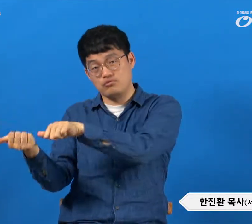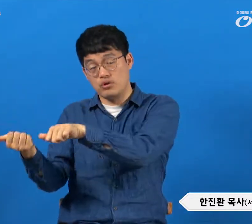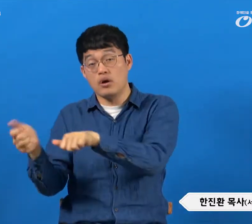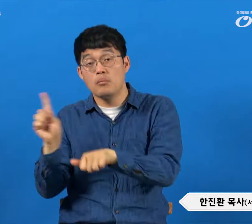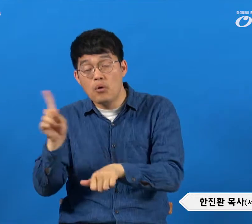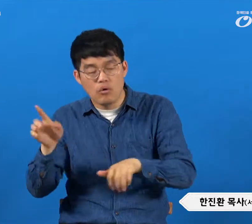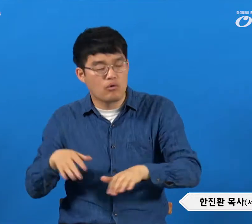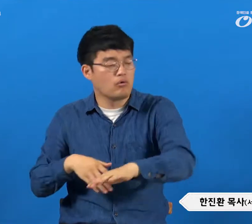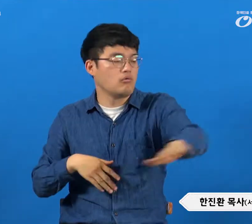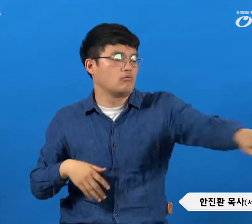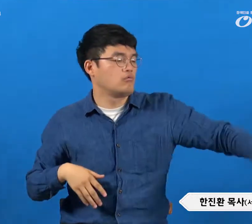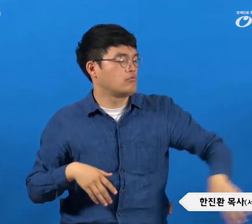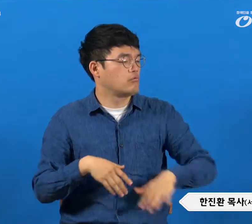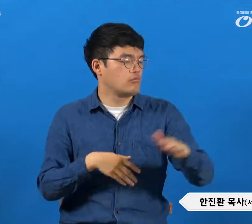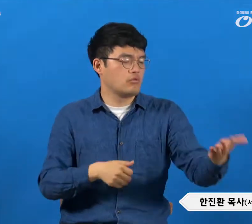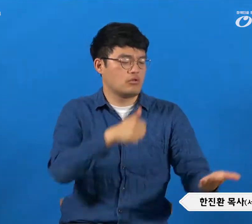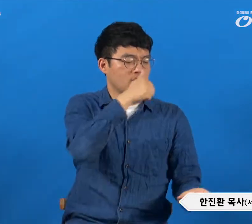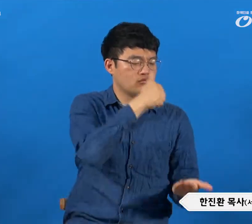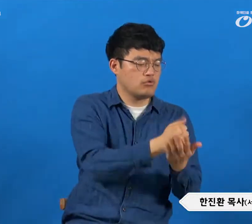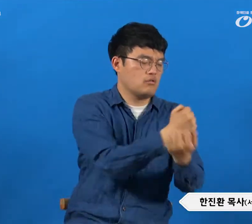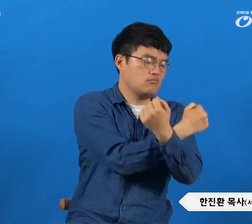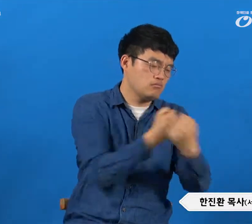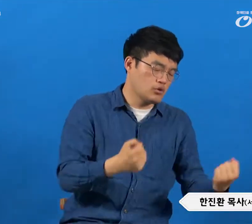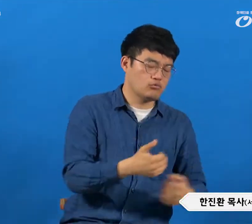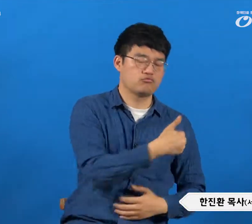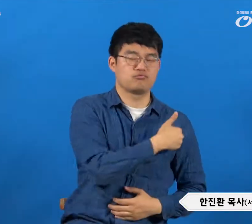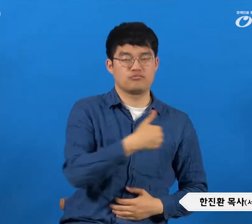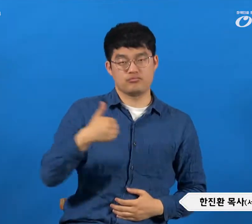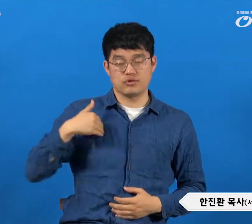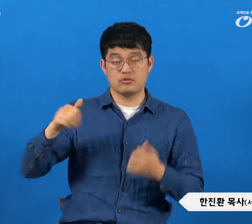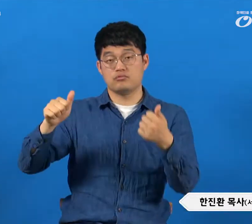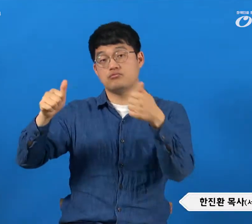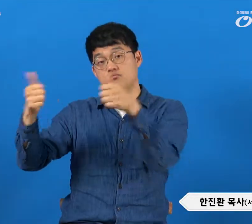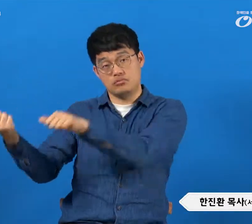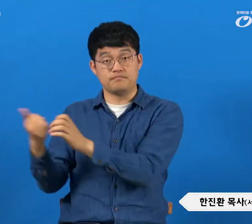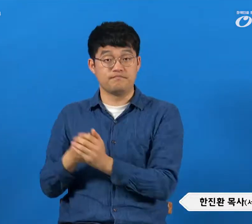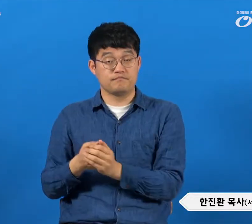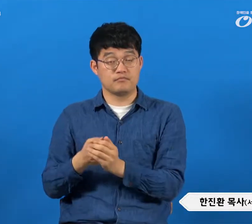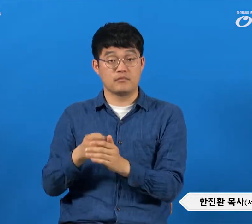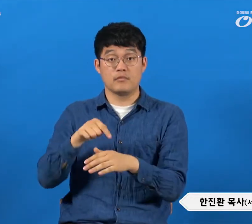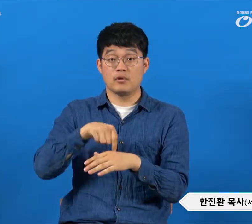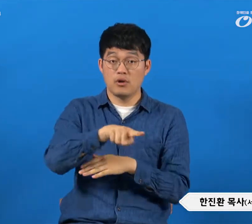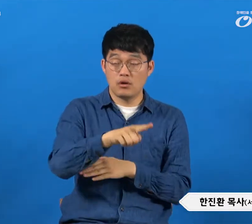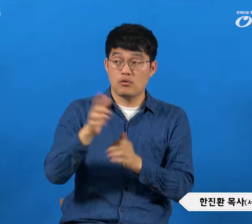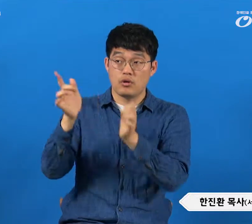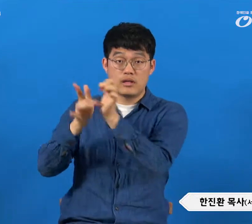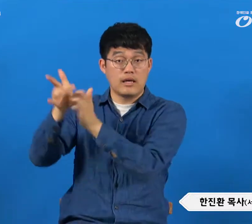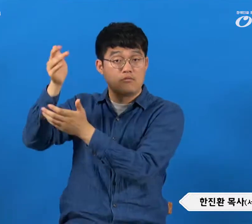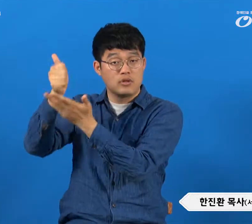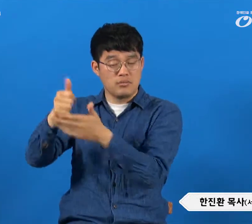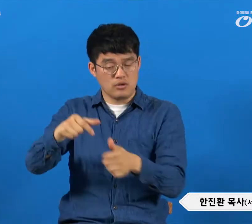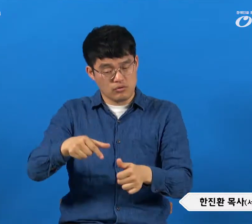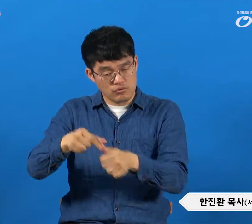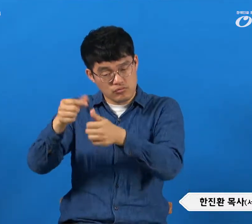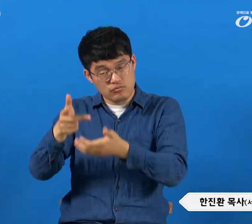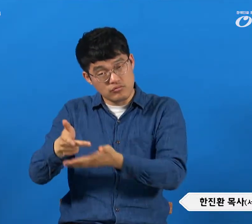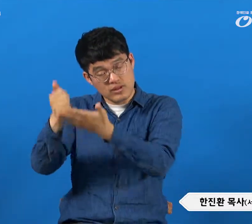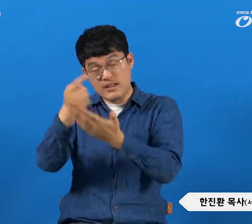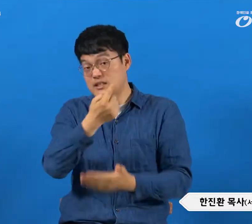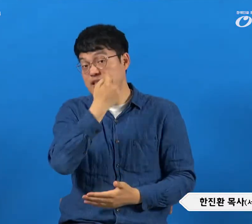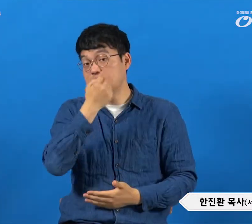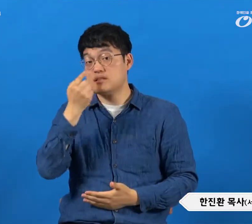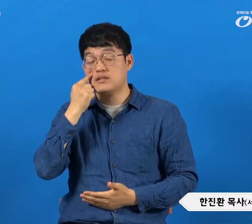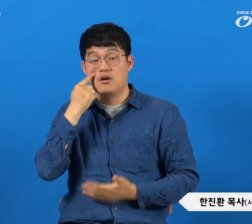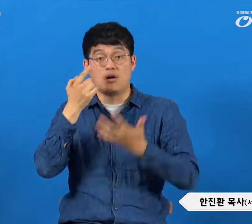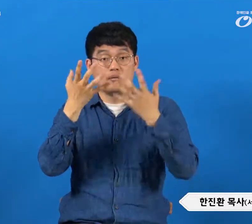속량하기에 충분한 죽음이라는 것을 믿지 않을 수가 없습니다. 그 말고도 예수님이 메시아시라는 그런 증거가